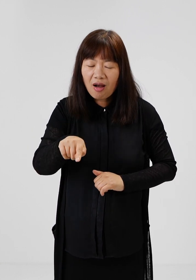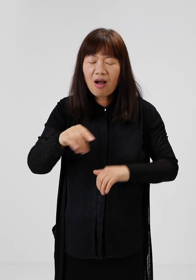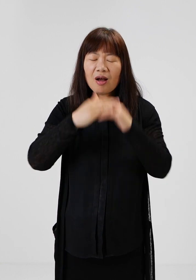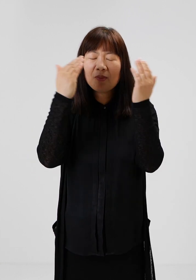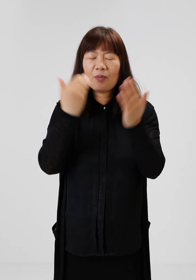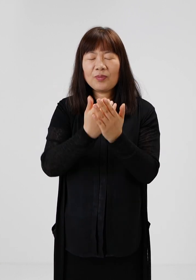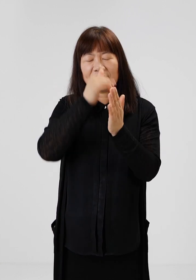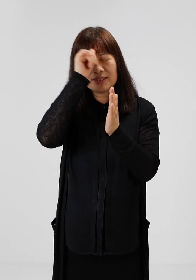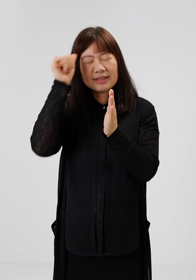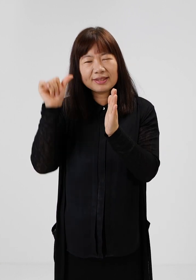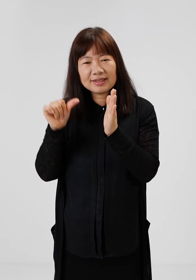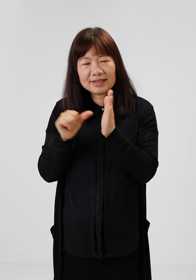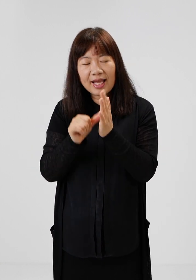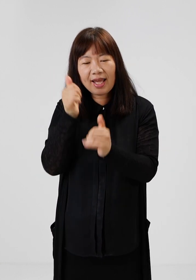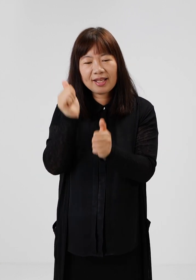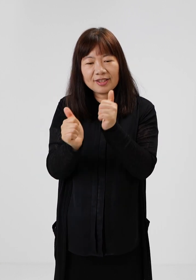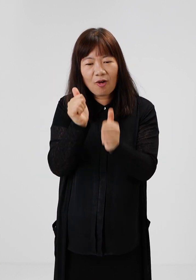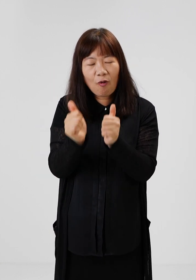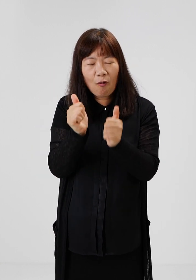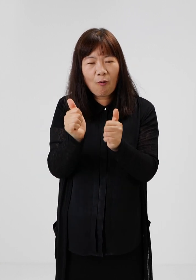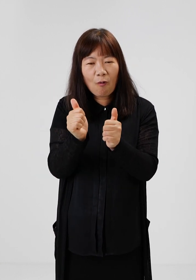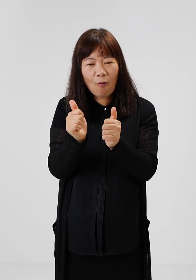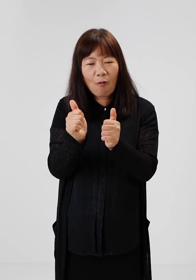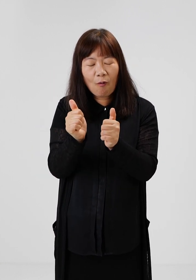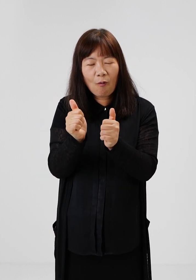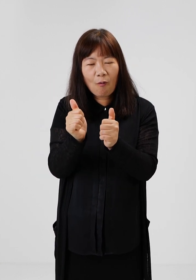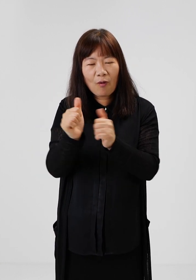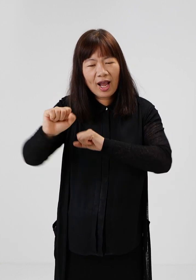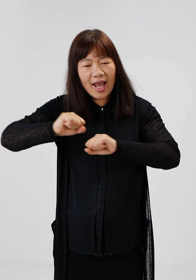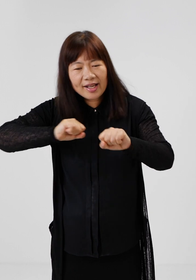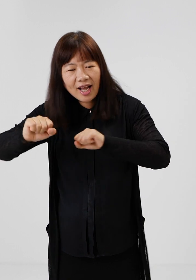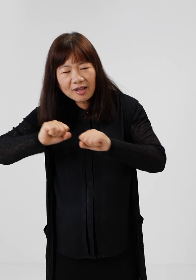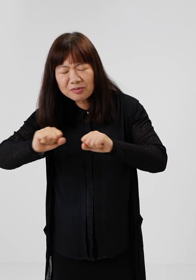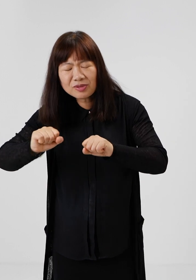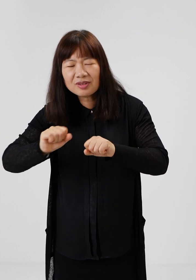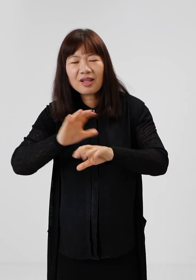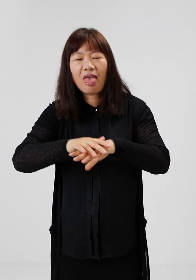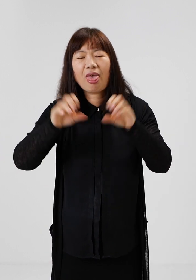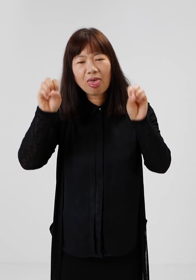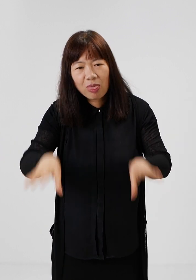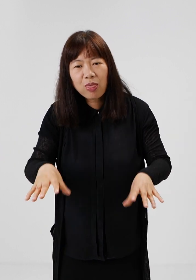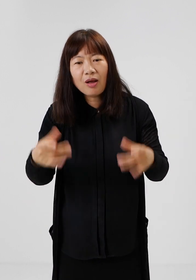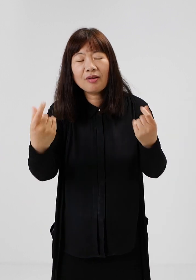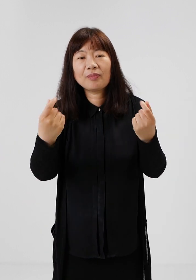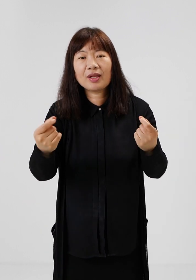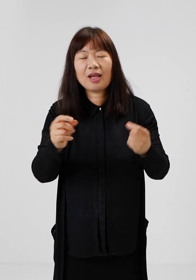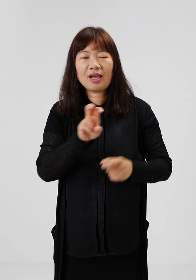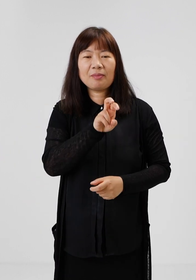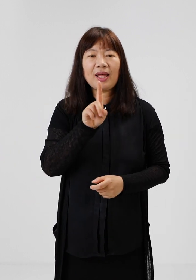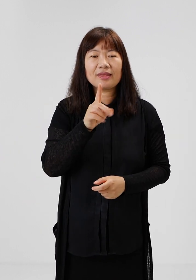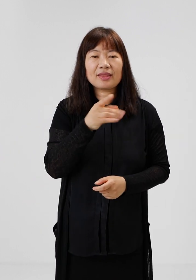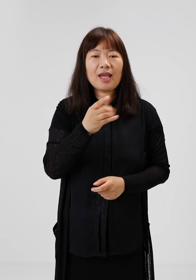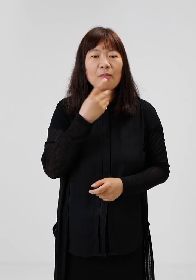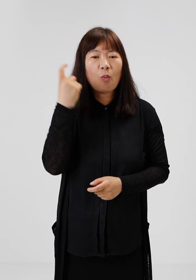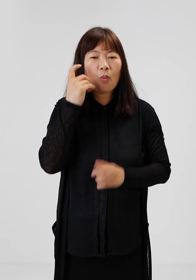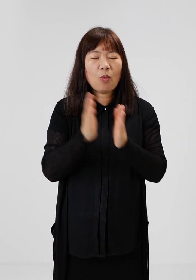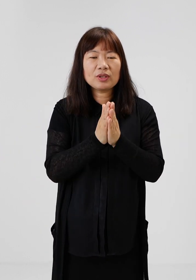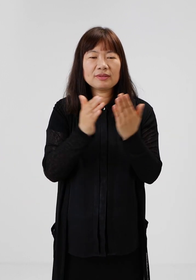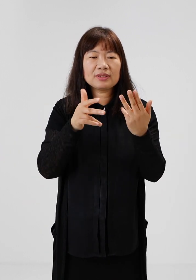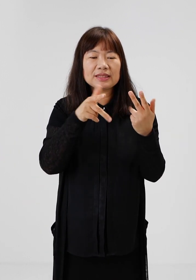인생의 경주와 경영은 물거품이에요. 마태복음 7장에 보면 그 신뢰가